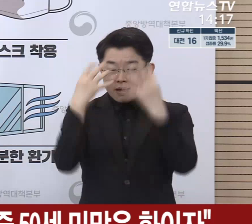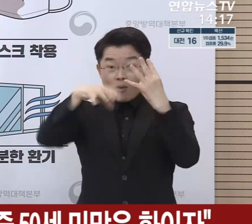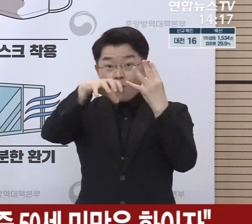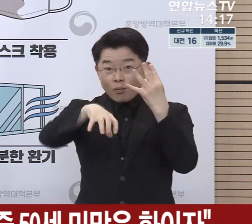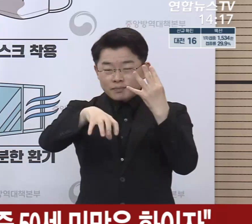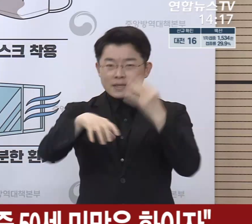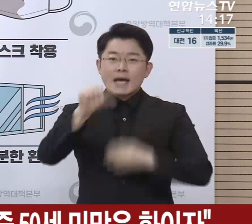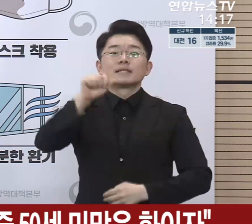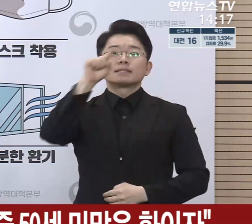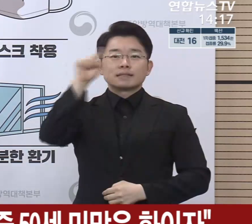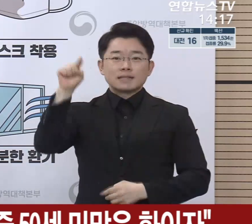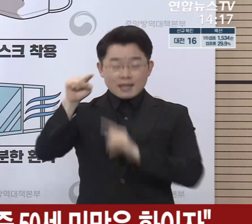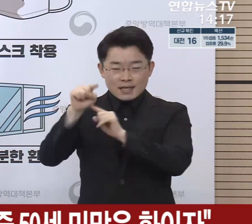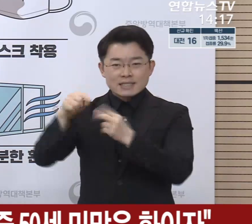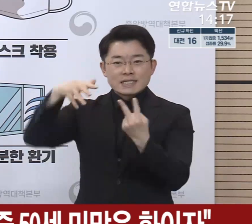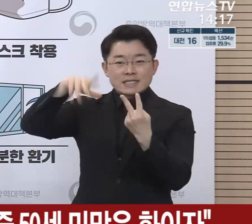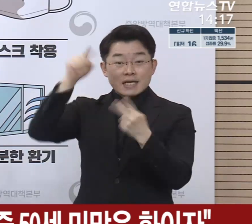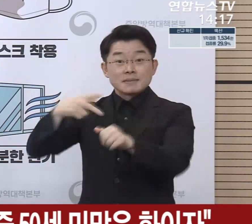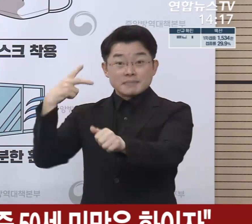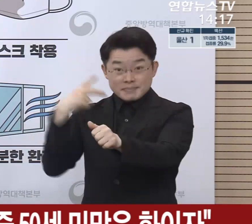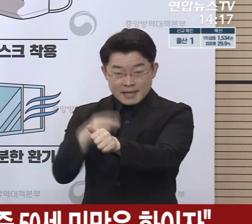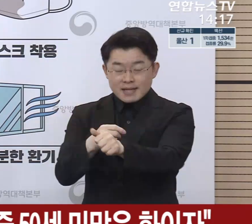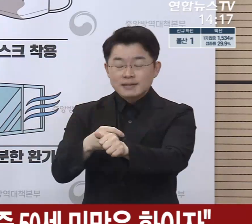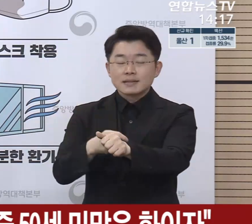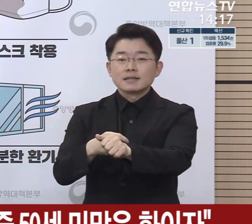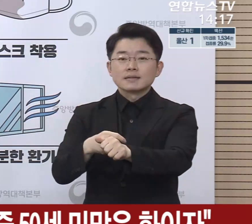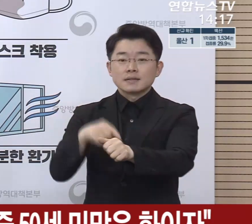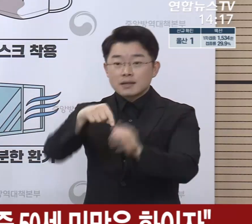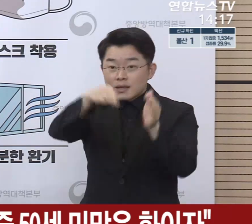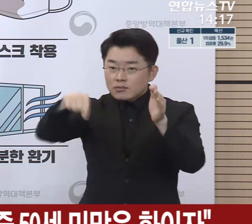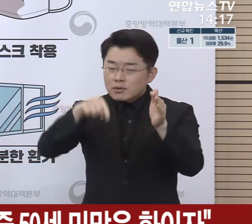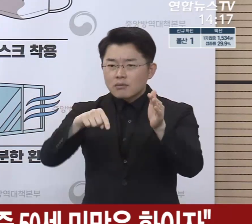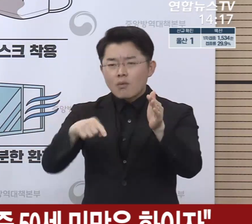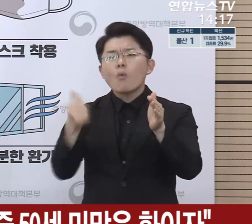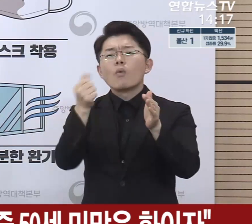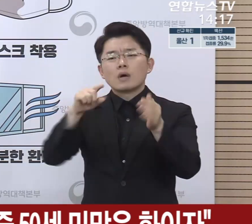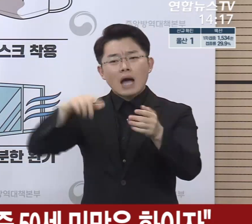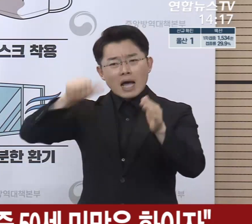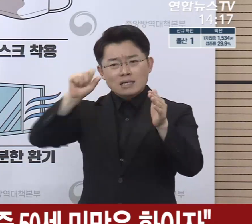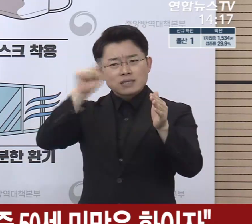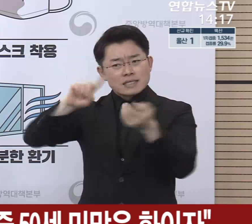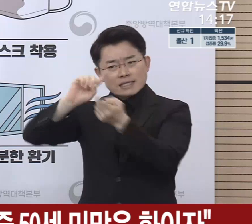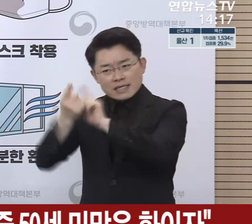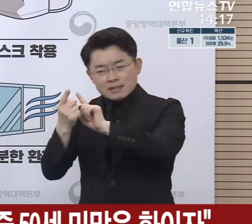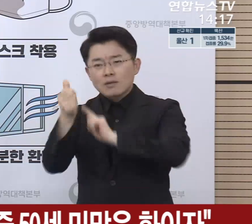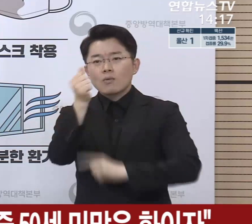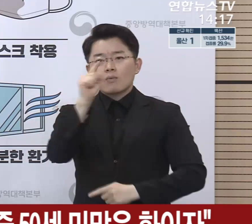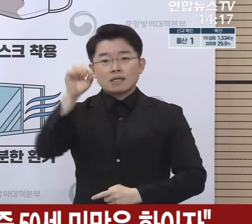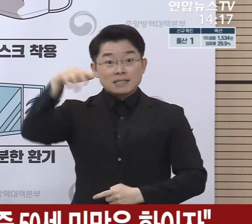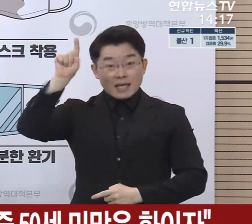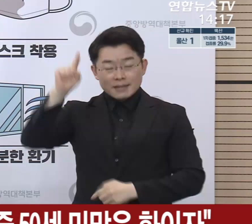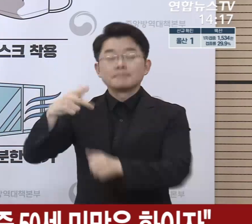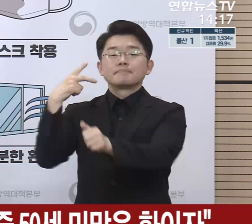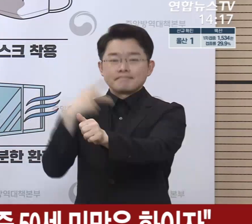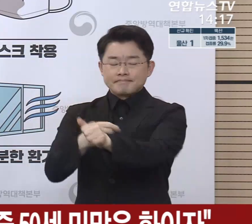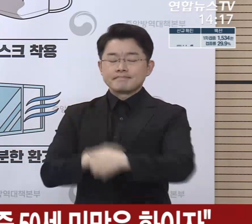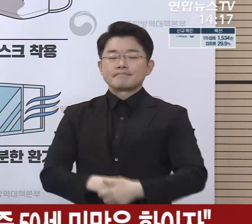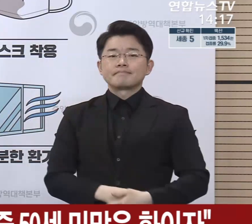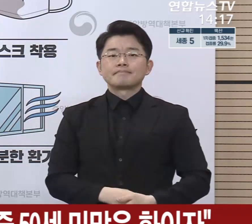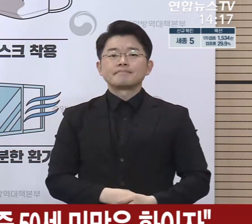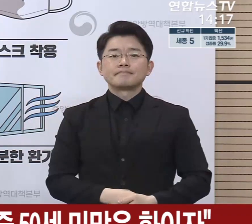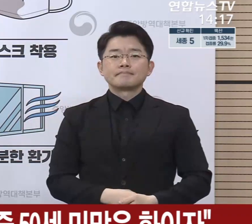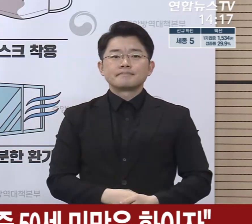교정시설에서 아스트라제네카 2차 접종을 시행하는 대상자에 대해서도 화이자 백신으로 2차 접종을 실시할